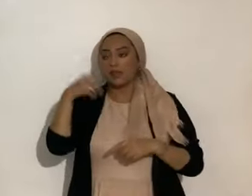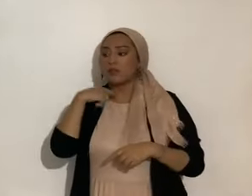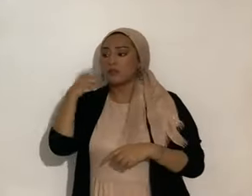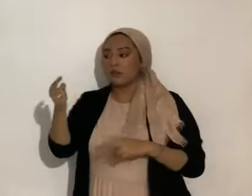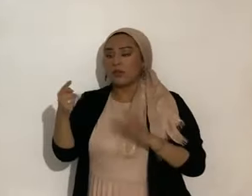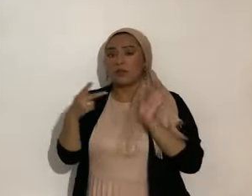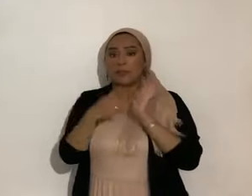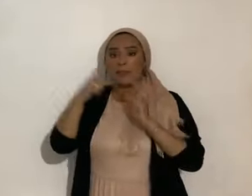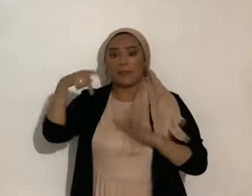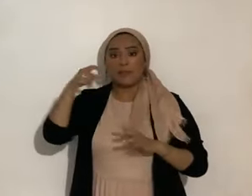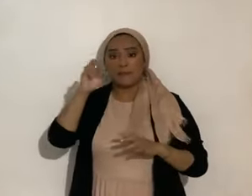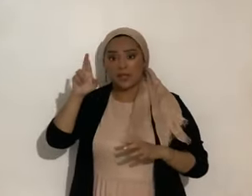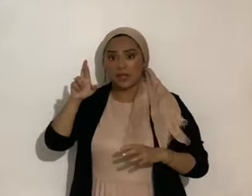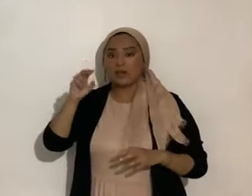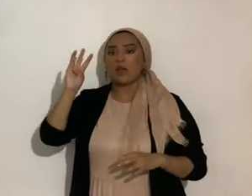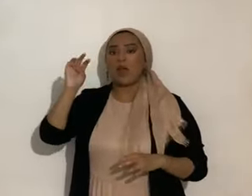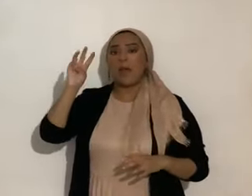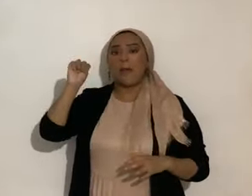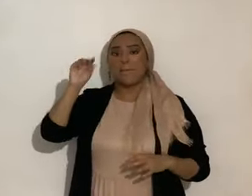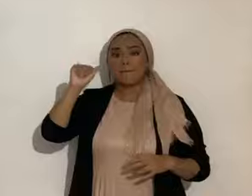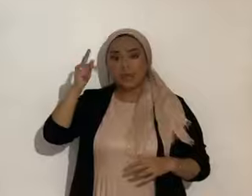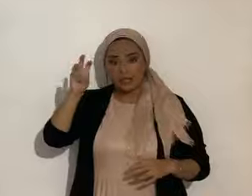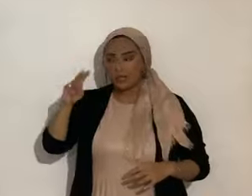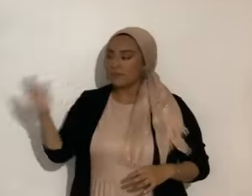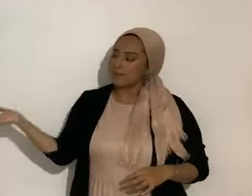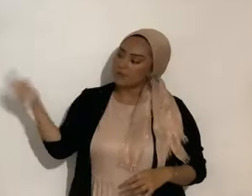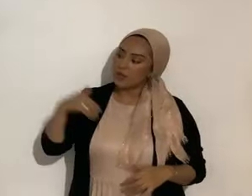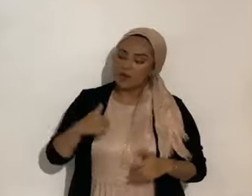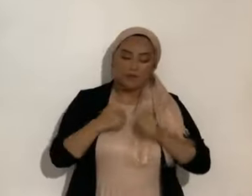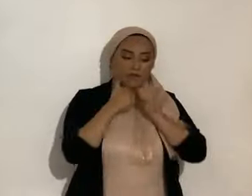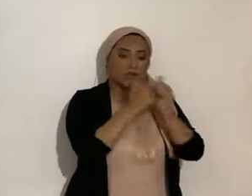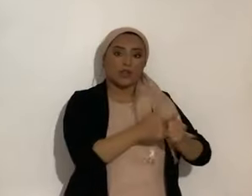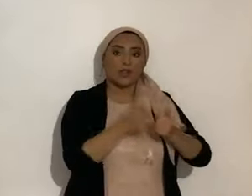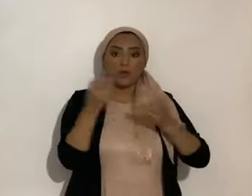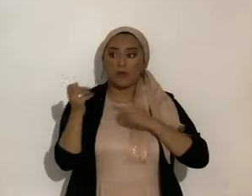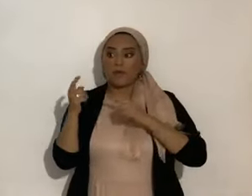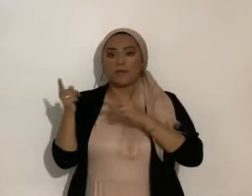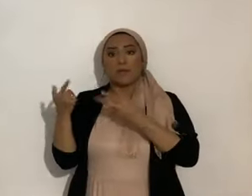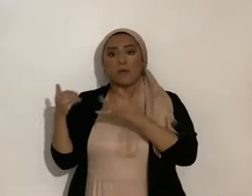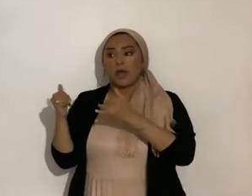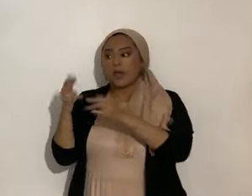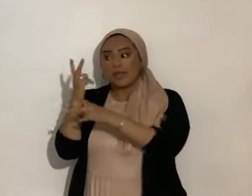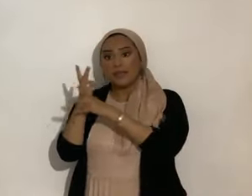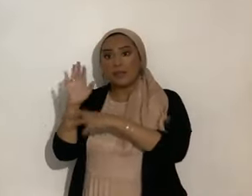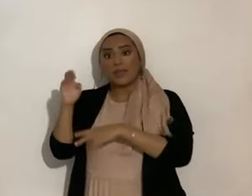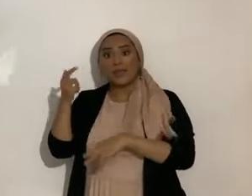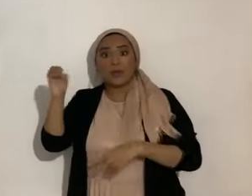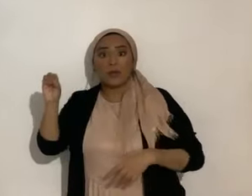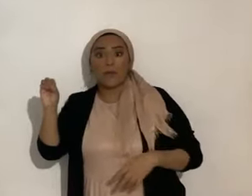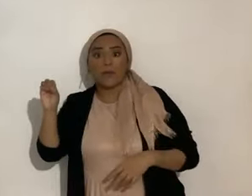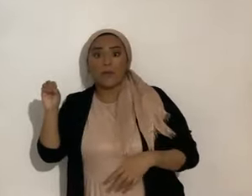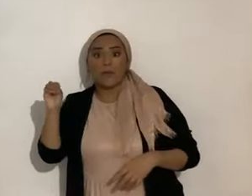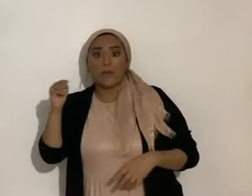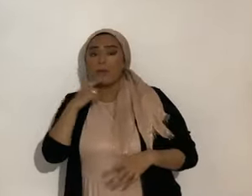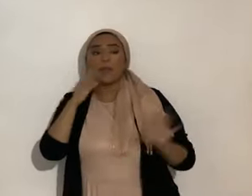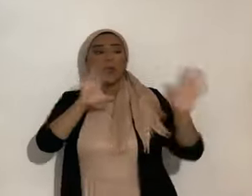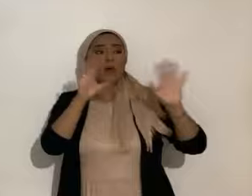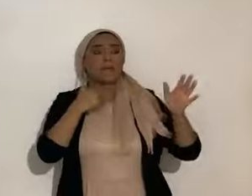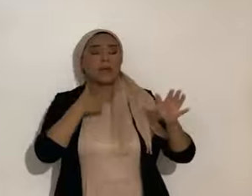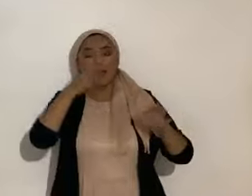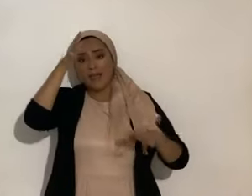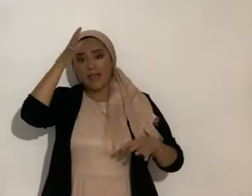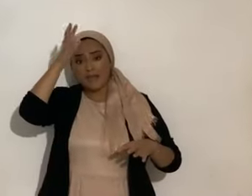a Mateo, ven, sígueme. ¿Sí? Y ellos querían seguir con su ego. ¿Sí? Ven, sígueme, deja que enterre a mi